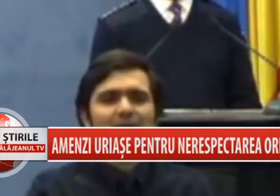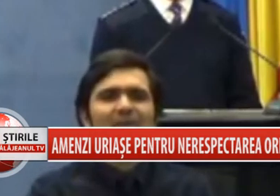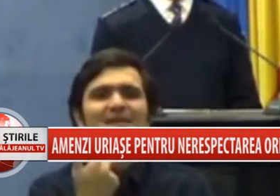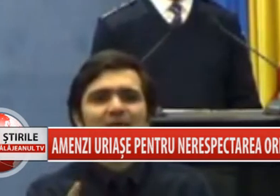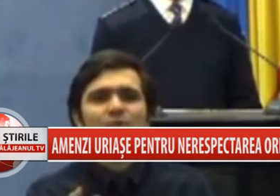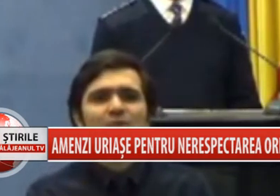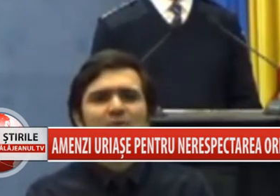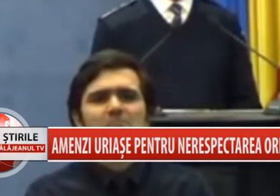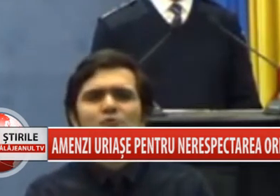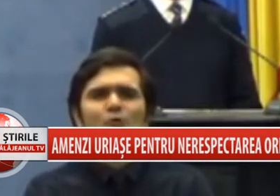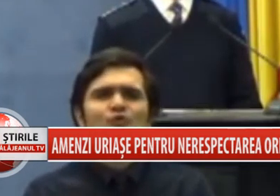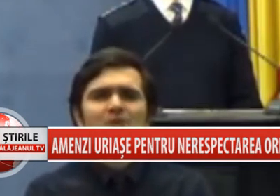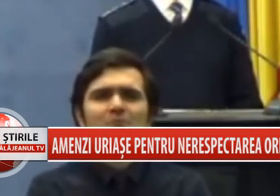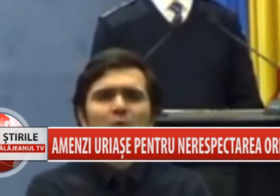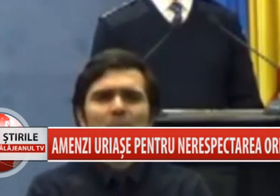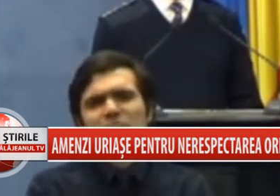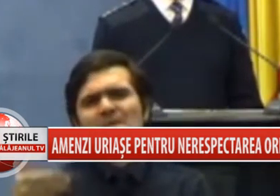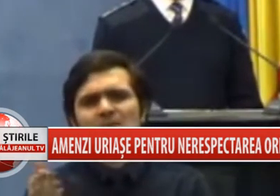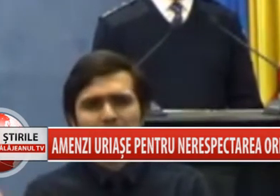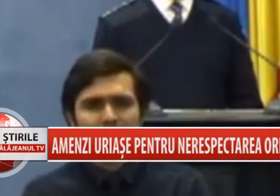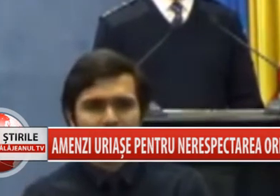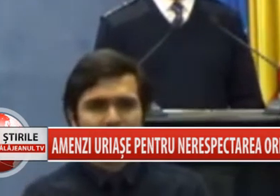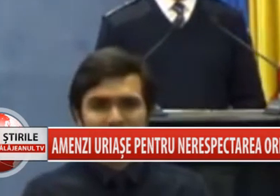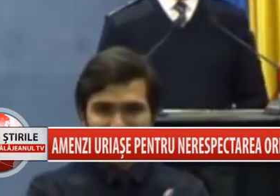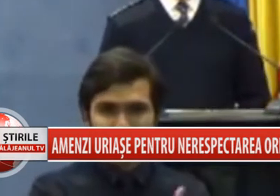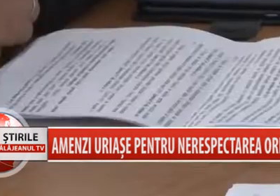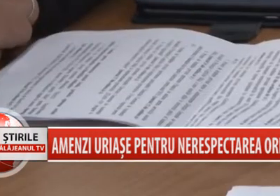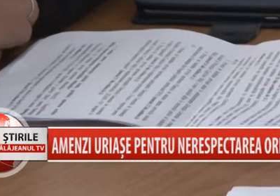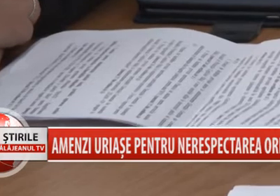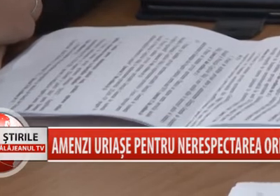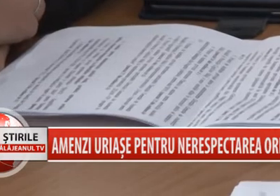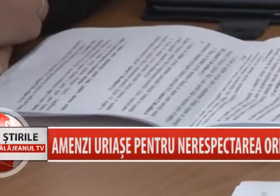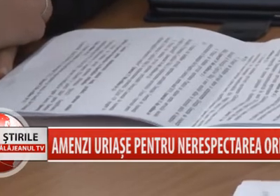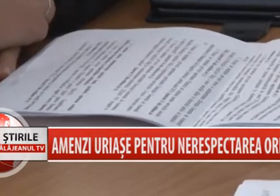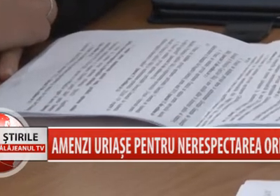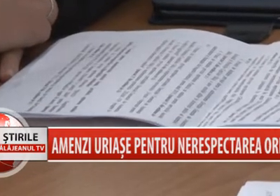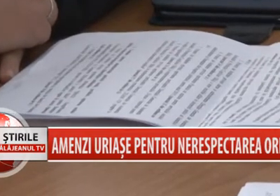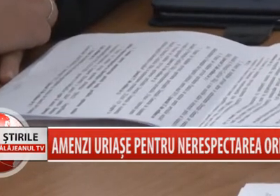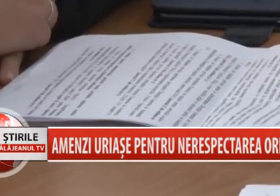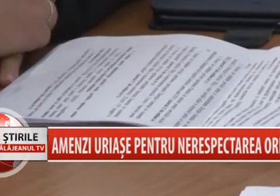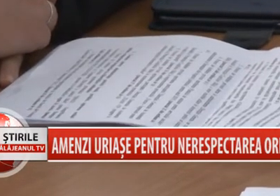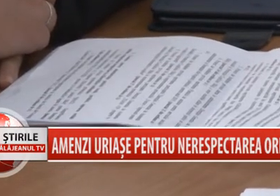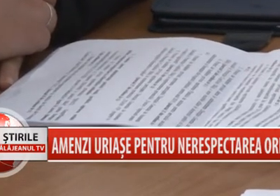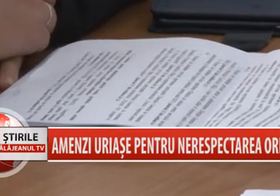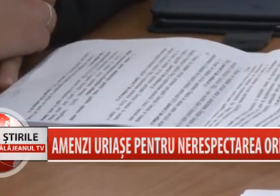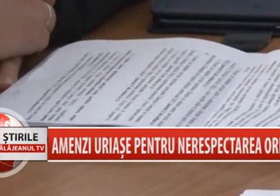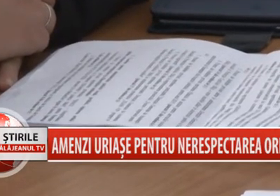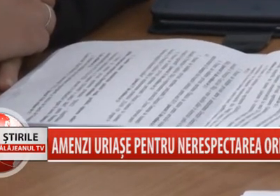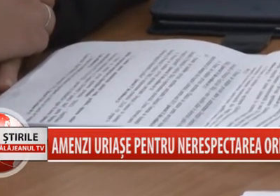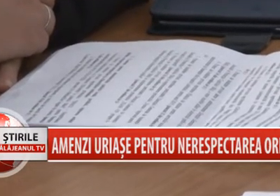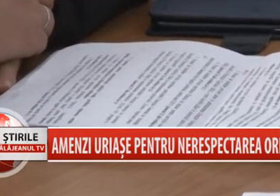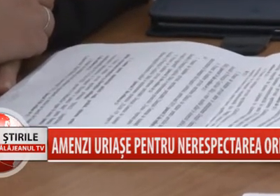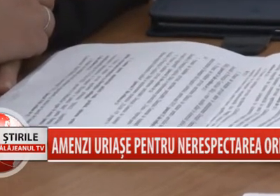Secretarul de stat în Ministerul Afacerilor Interne, Bogdan Despescu, a declarat duminică seară că a fost elaborat un proiect de ordonanță de urgență pus deja în procedură